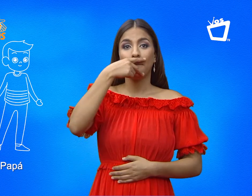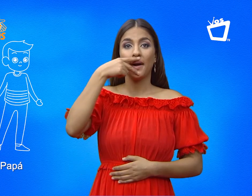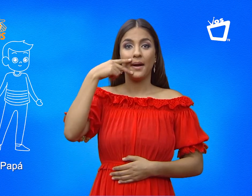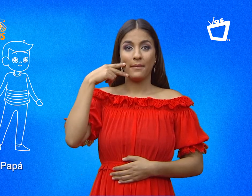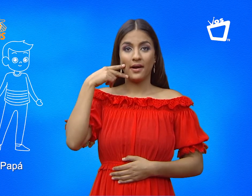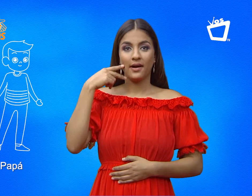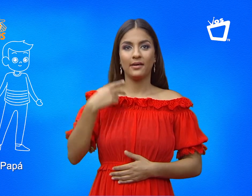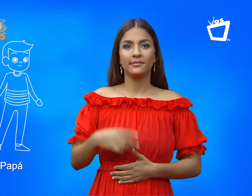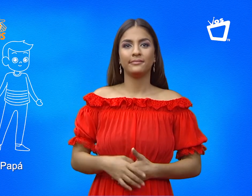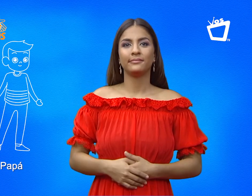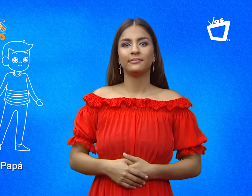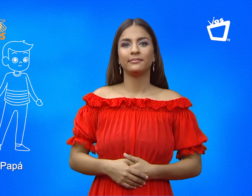papá